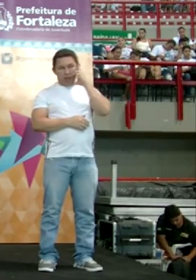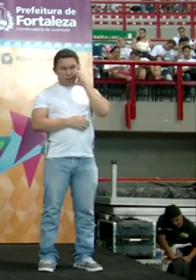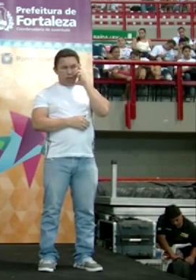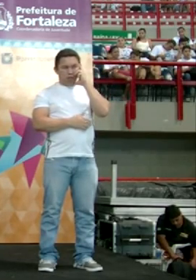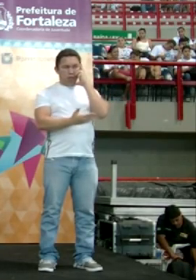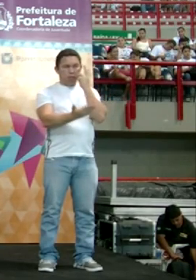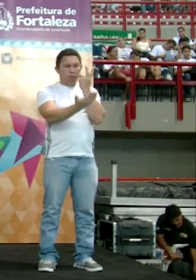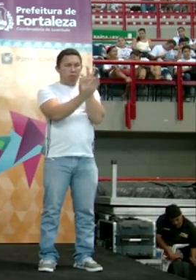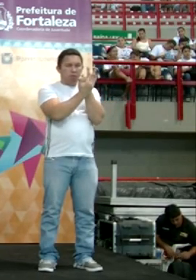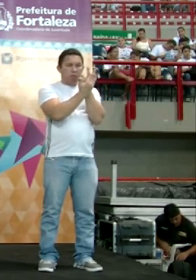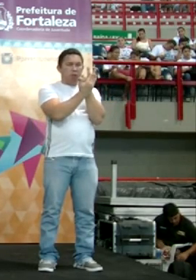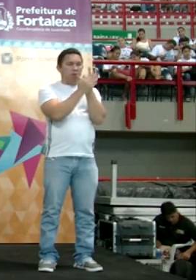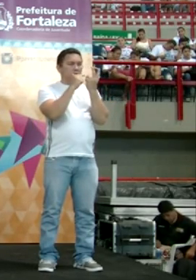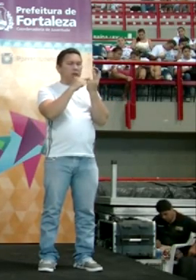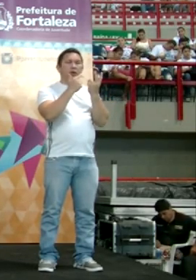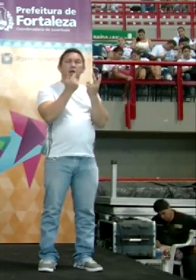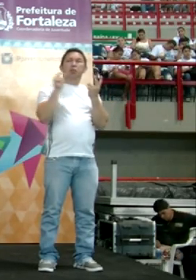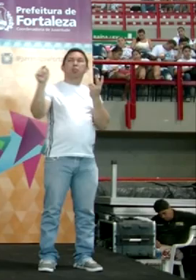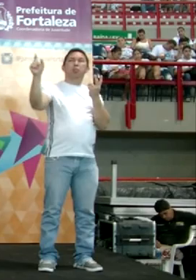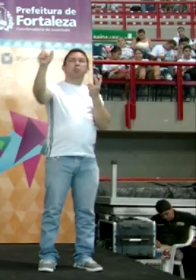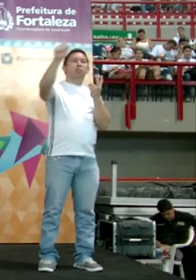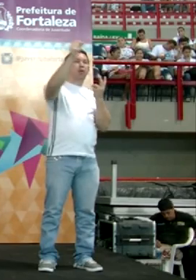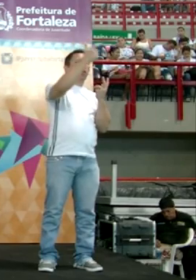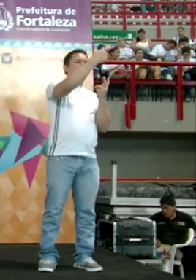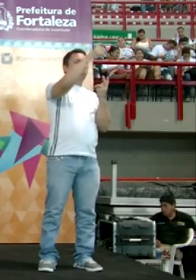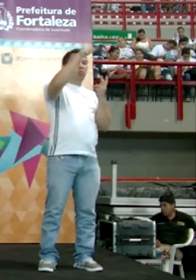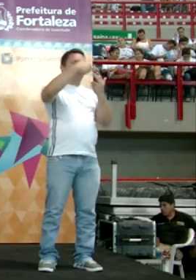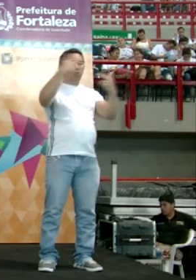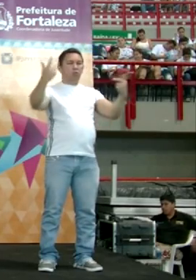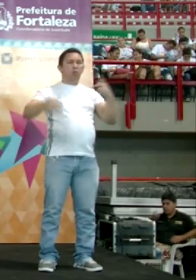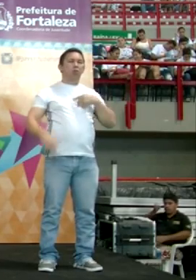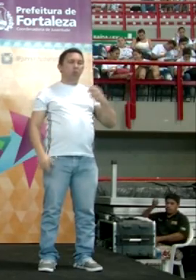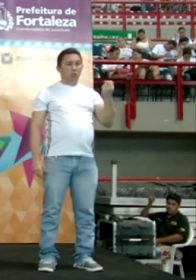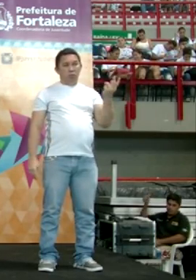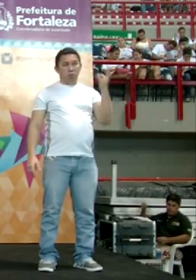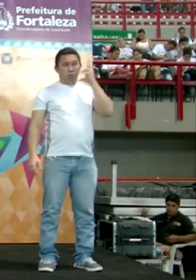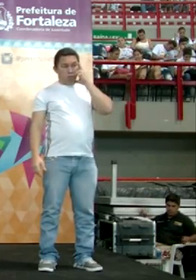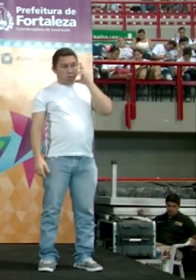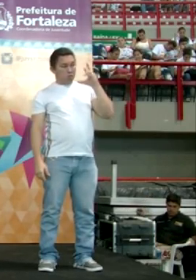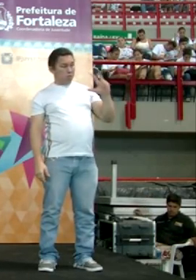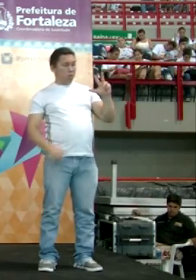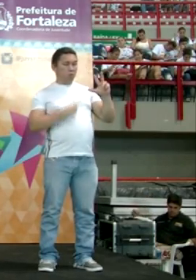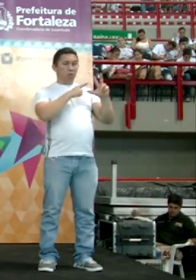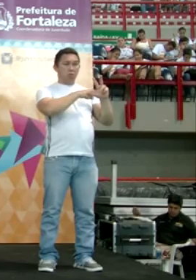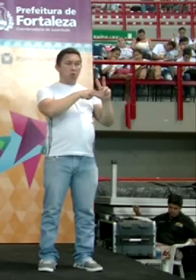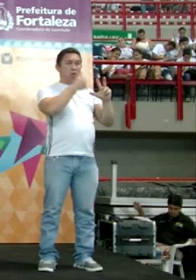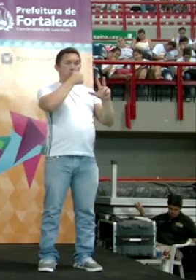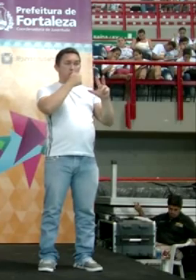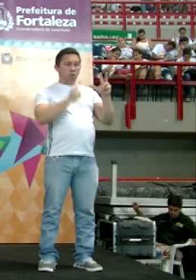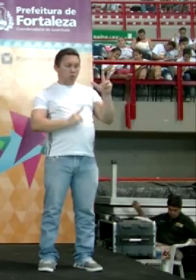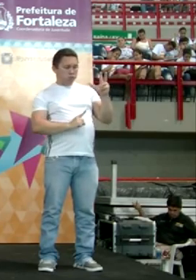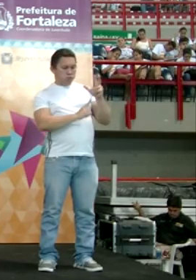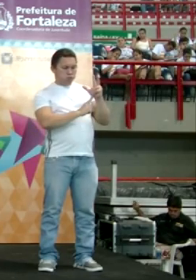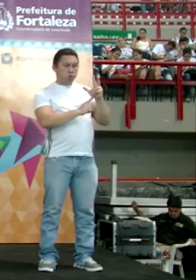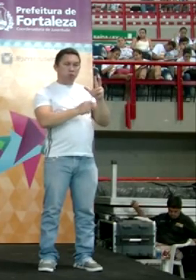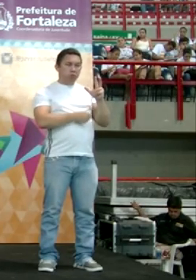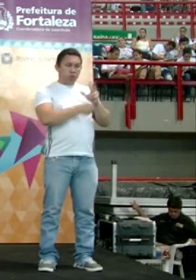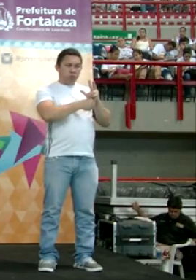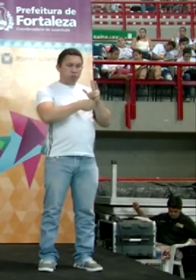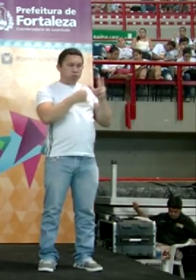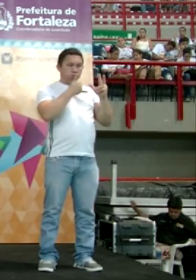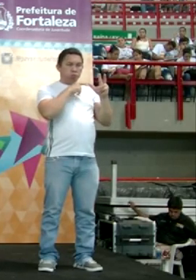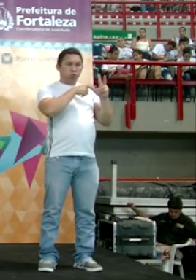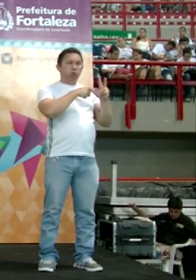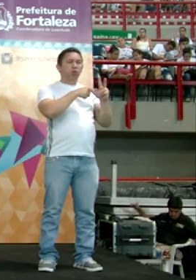posteriormente para outras áreas também. Eles estão prometendo baterias que com uma carga o seu celular